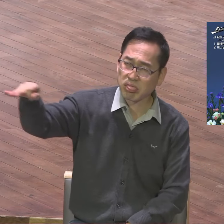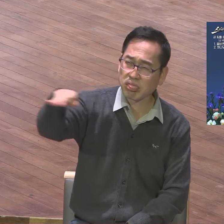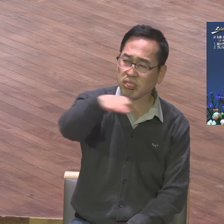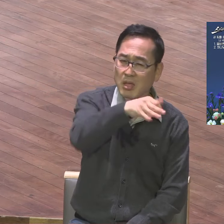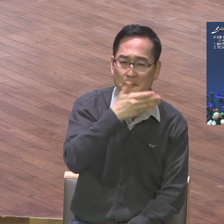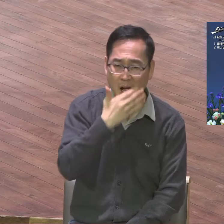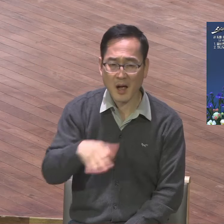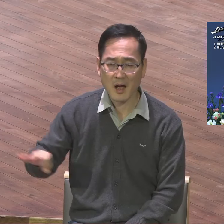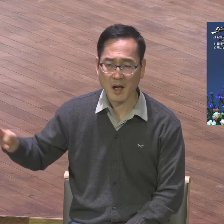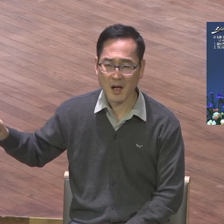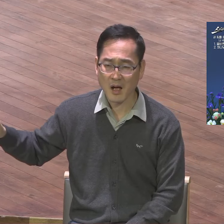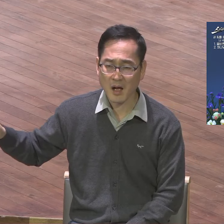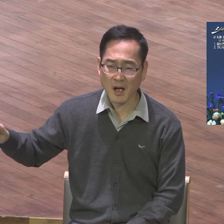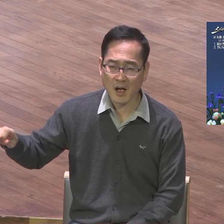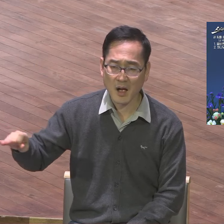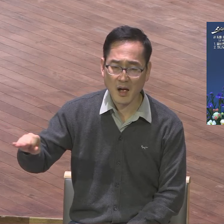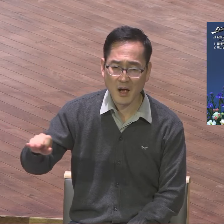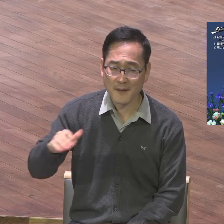이것은 무슨 말이냐?